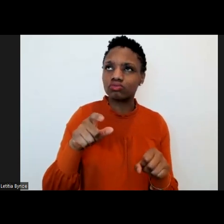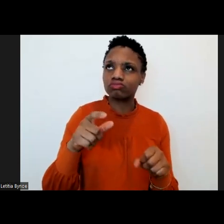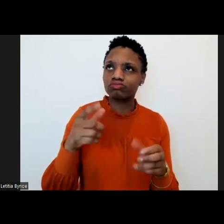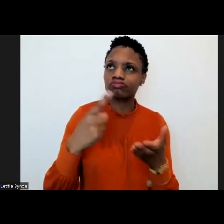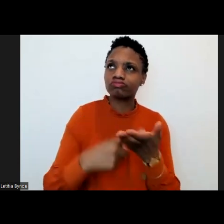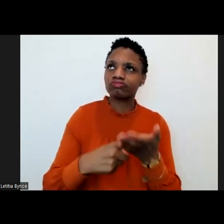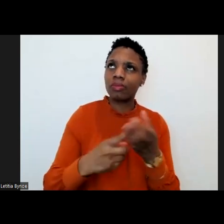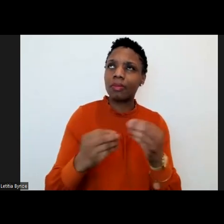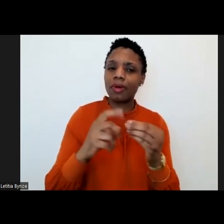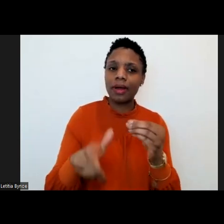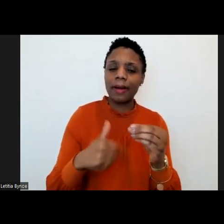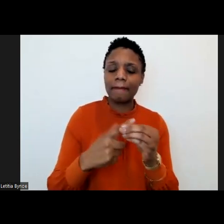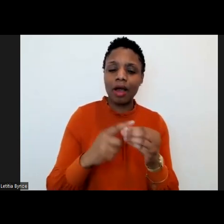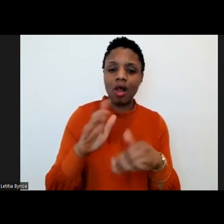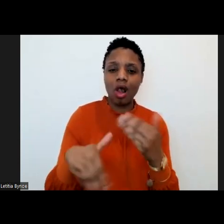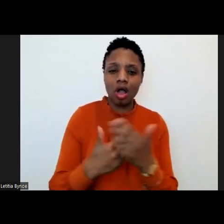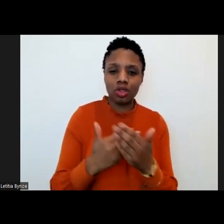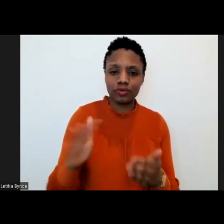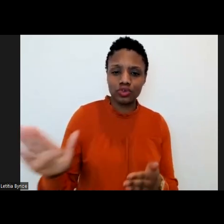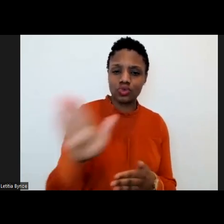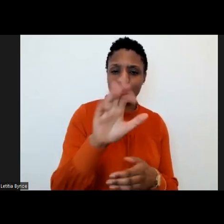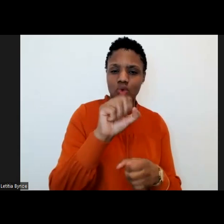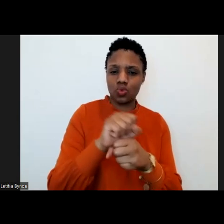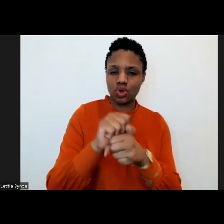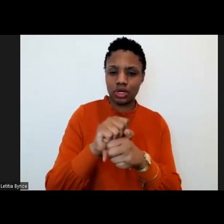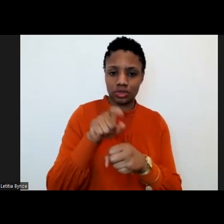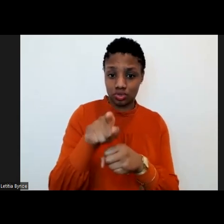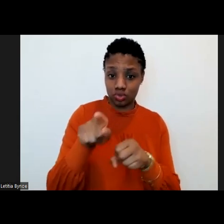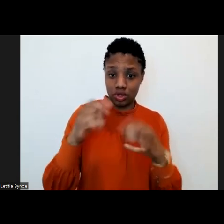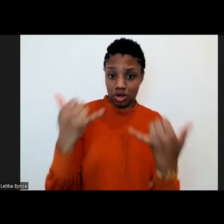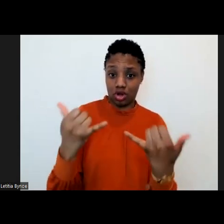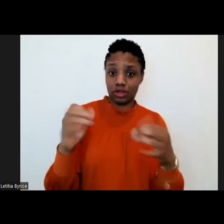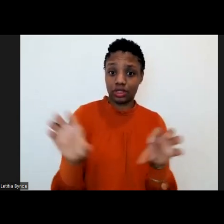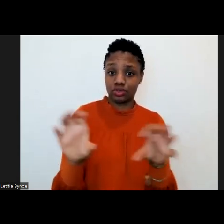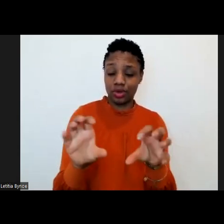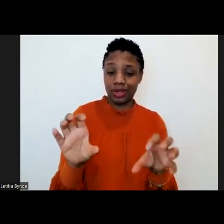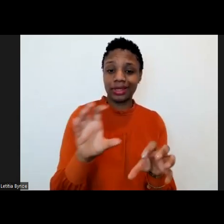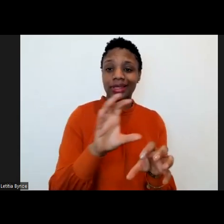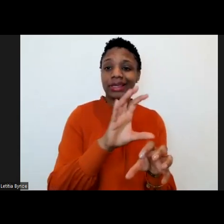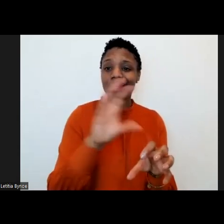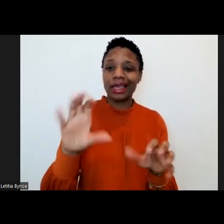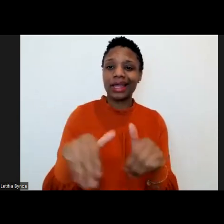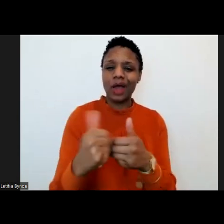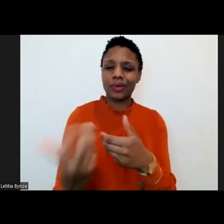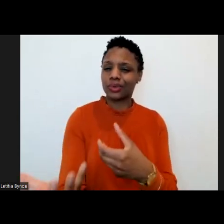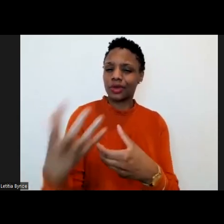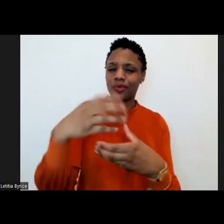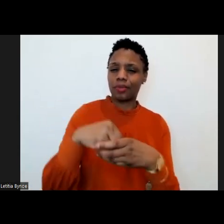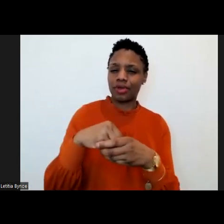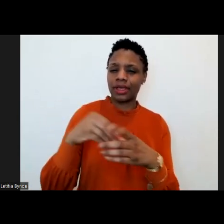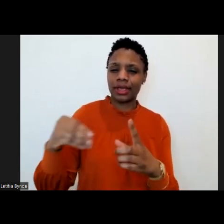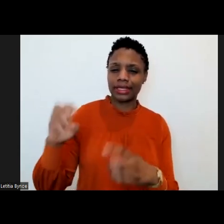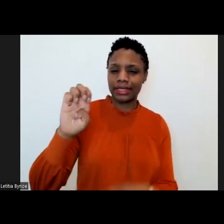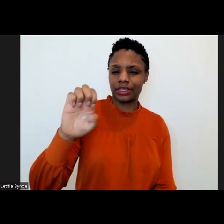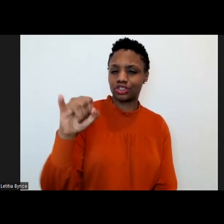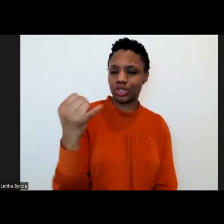proveer más detalle eh Como el trabajo que están haciendo todos ustedes si se es cómo